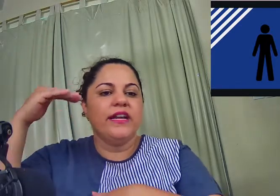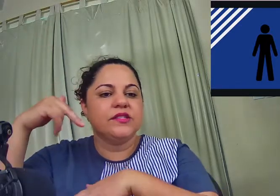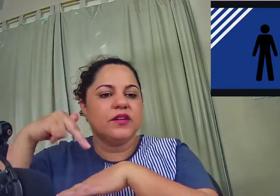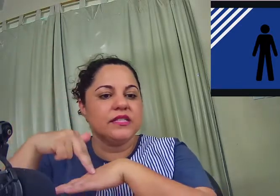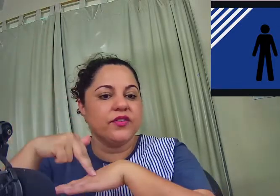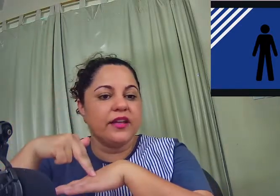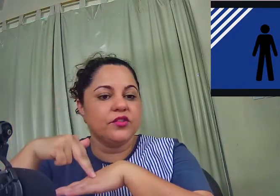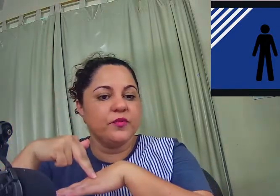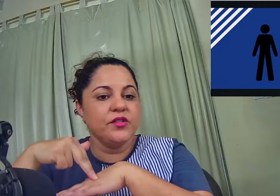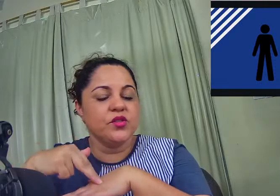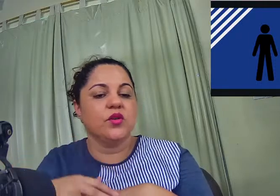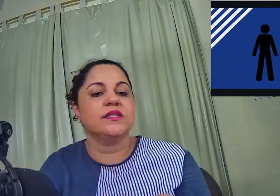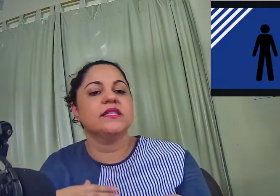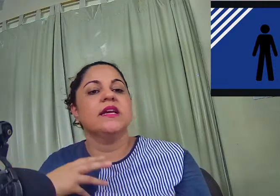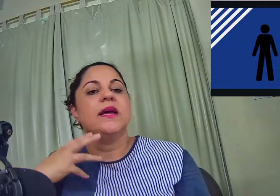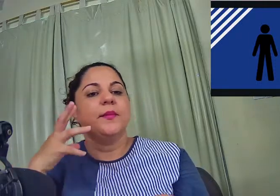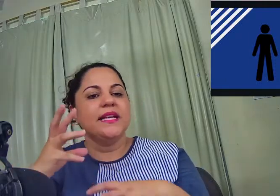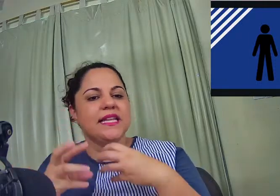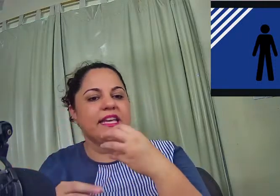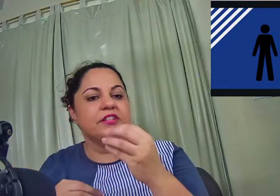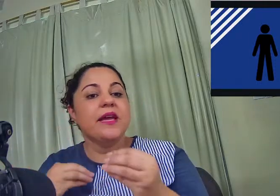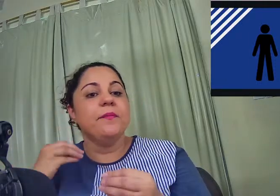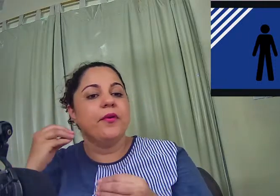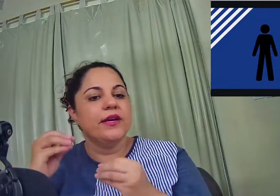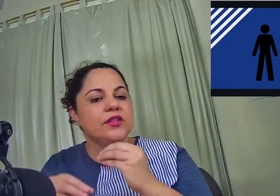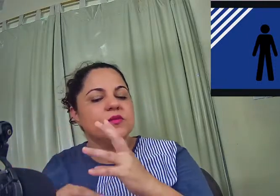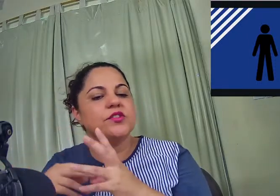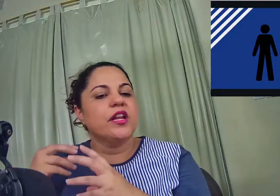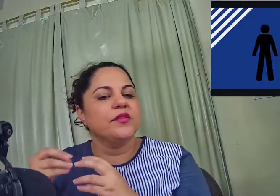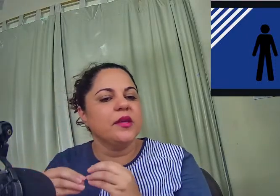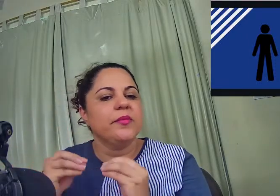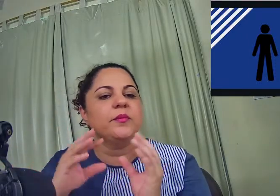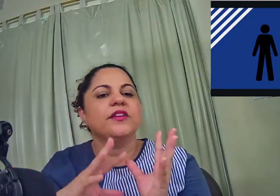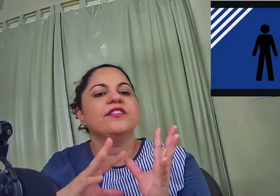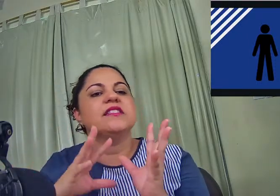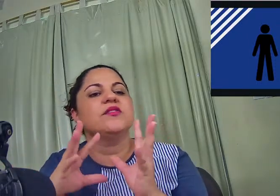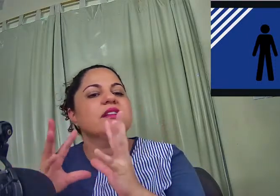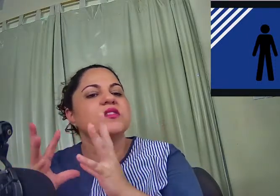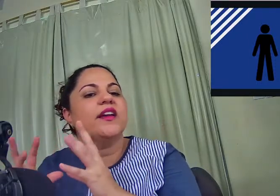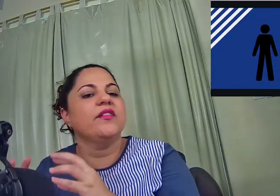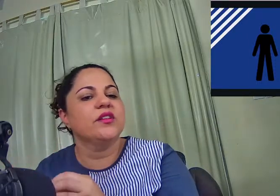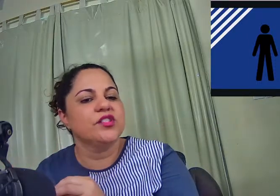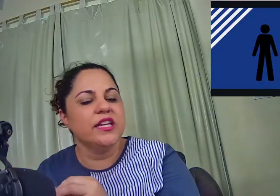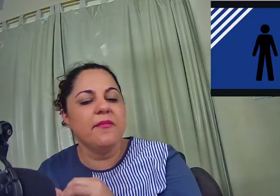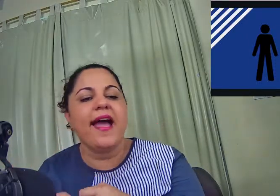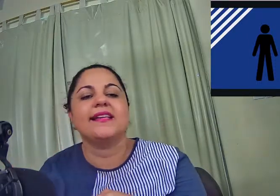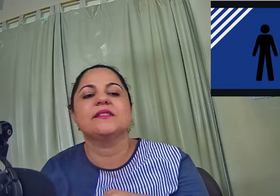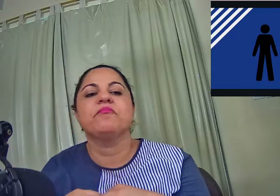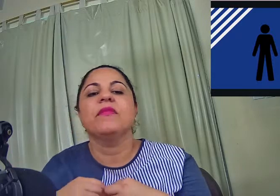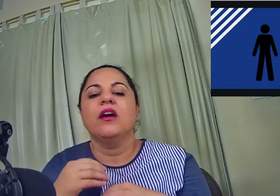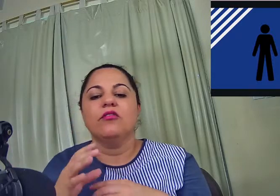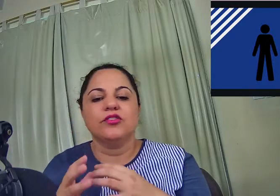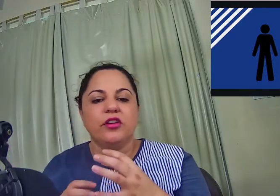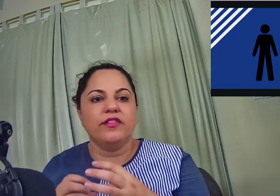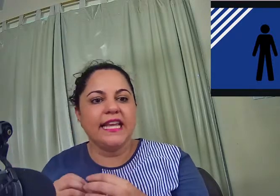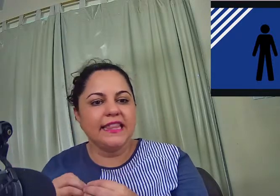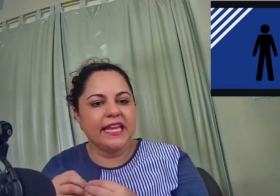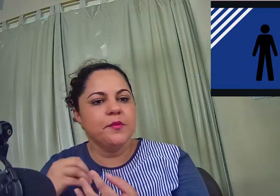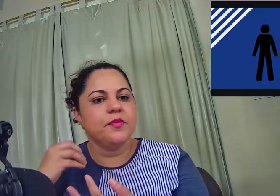um classificador de pessoas. Mas daí depois nós vamos tirar um tempinho para fazer os classificadores de animais. Hoje não vai dar tempo, mas